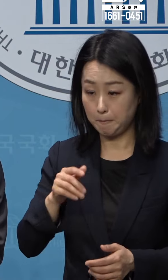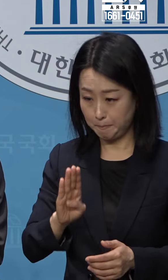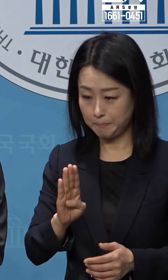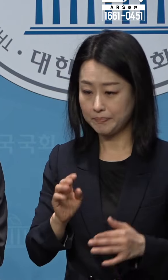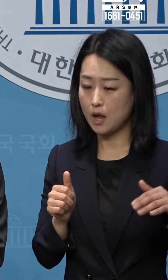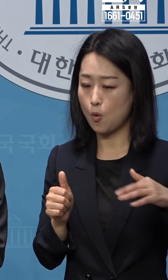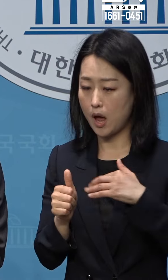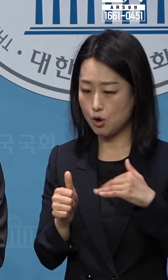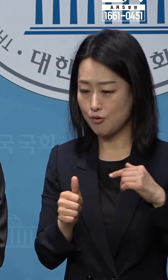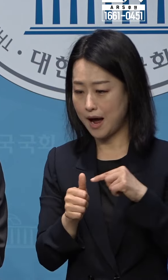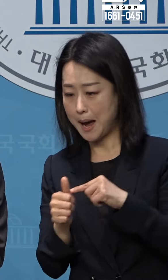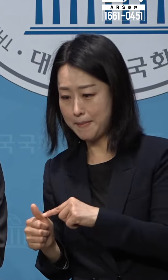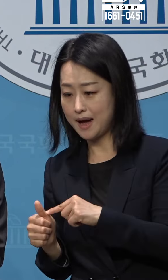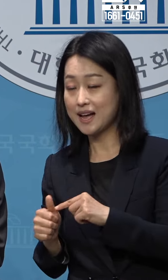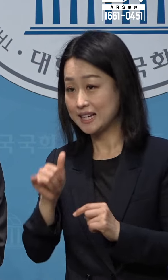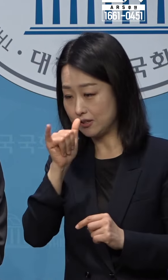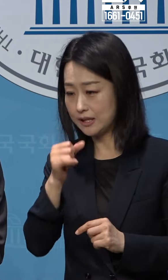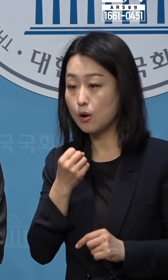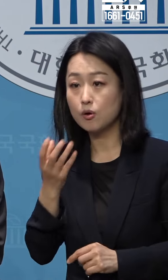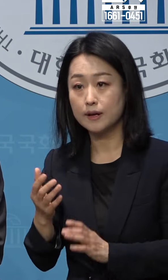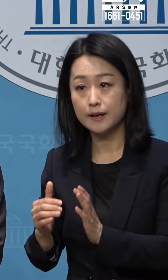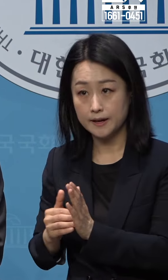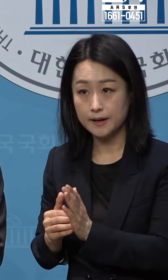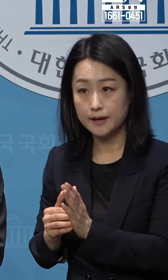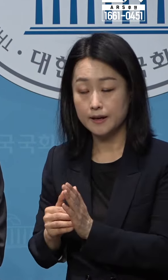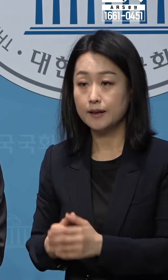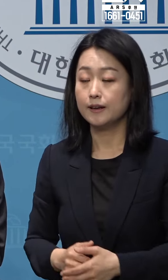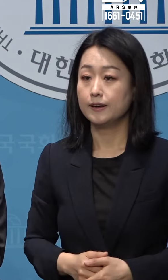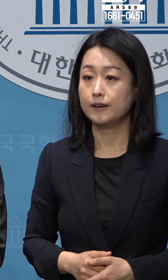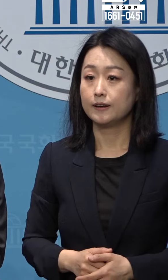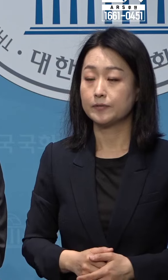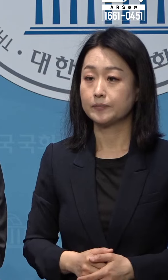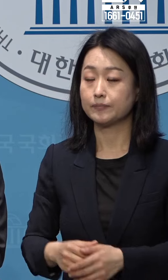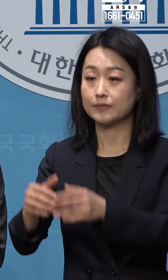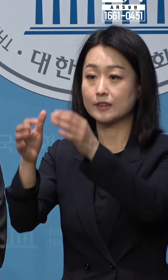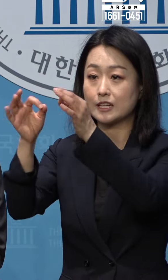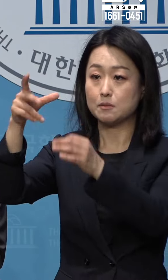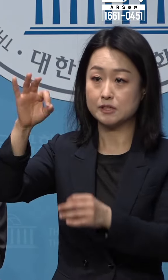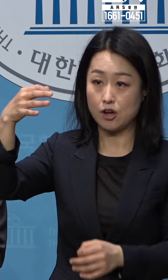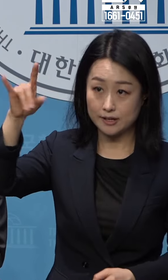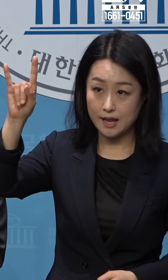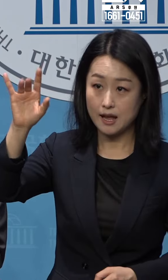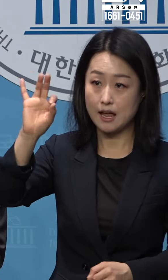당했다고 기자회견을 하였습니다 이런 상황에서 김성태